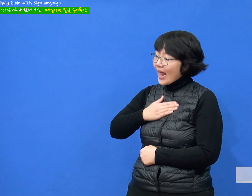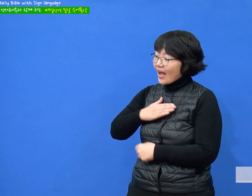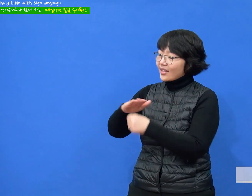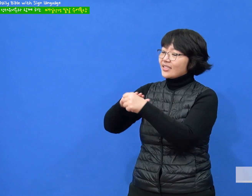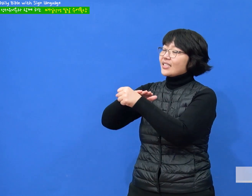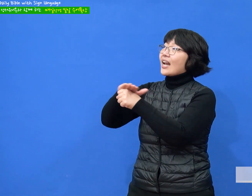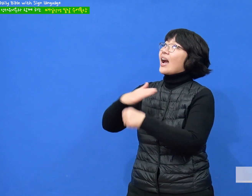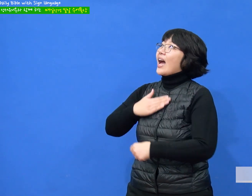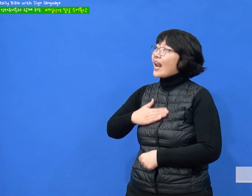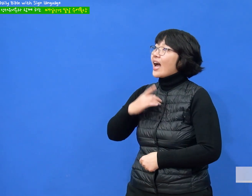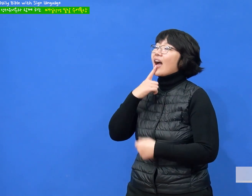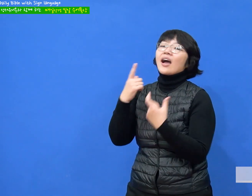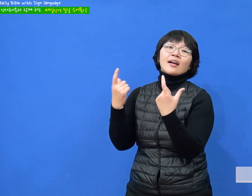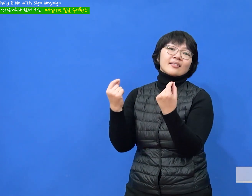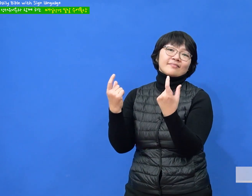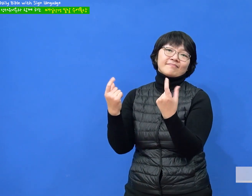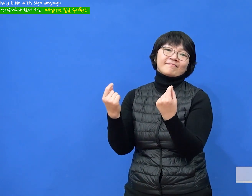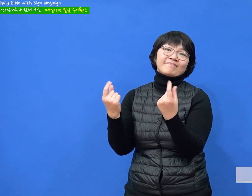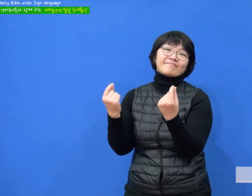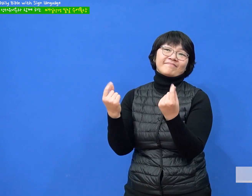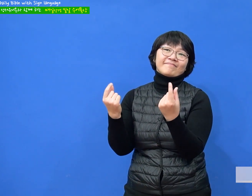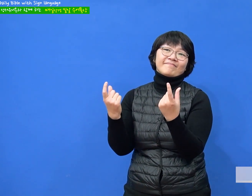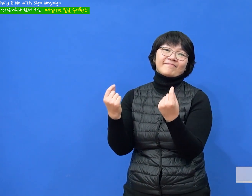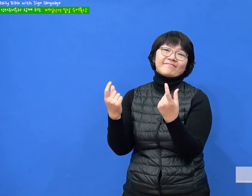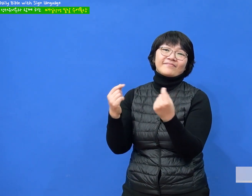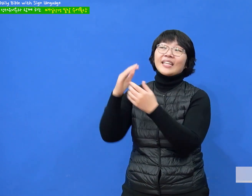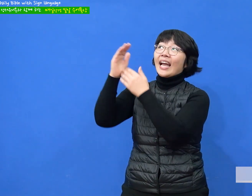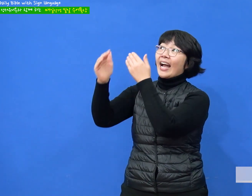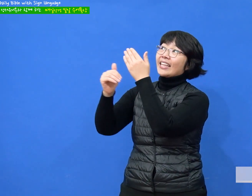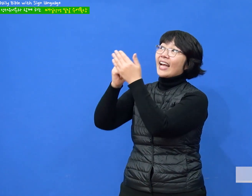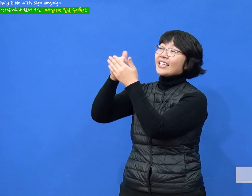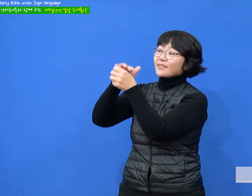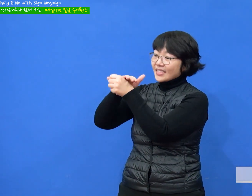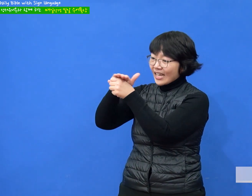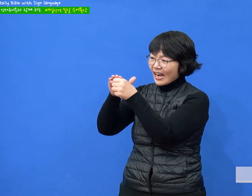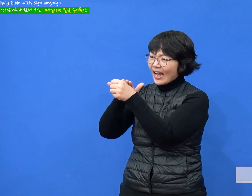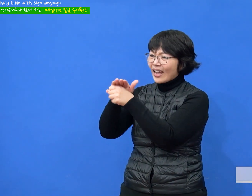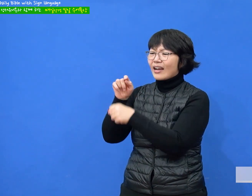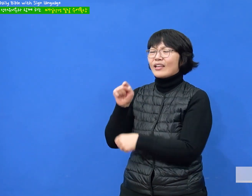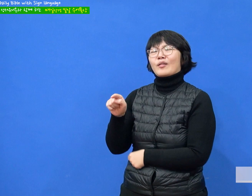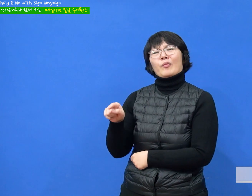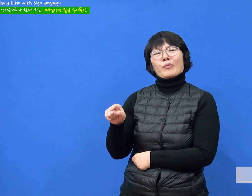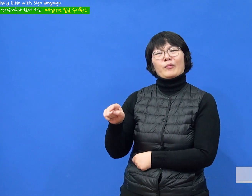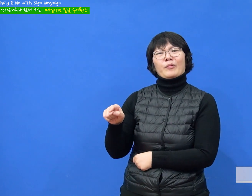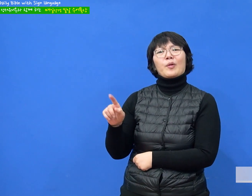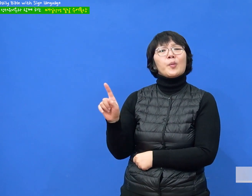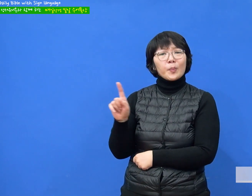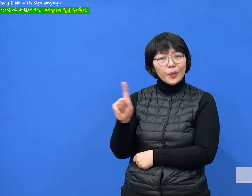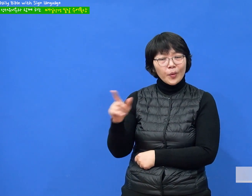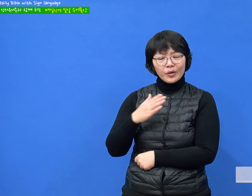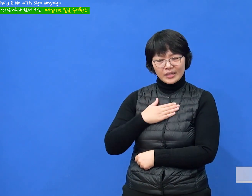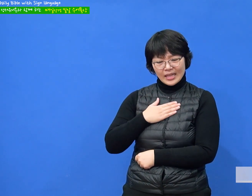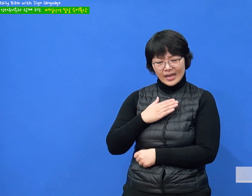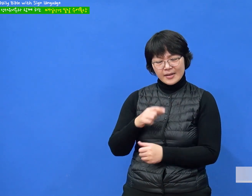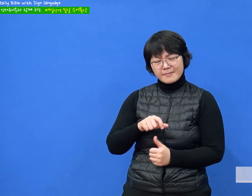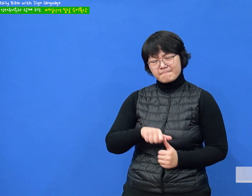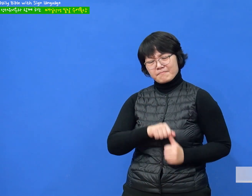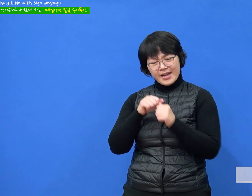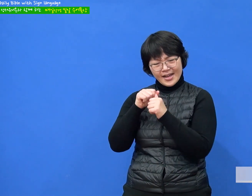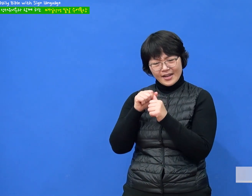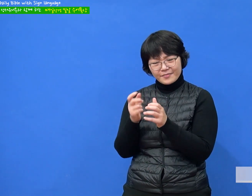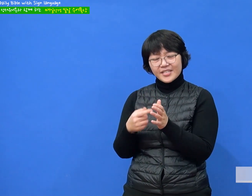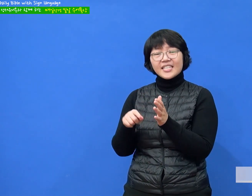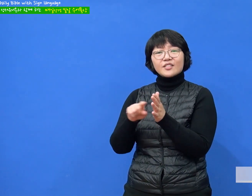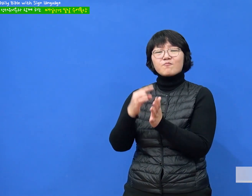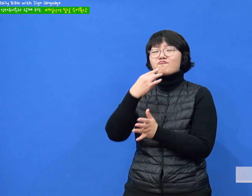하나님의 사랑이다. 하나님의 사랑은 이것이다. 그 사랑은 우리를 살리려고